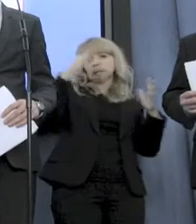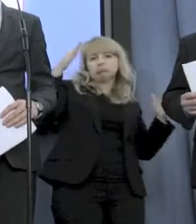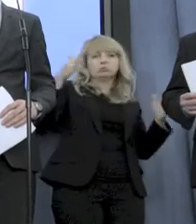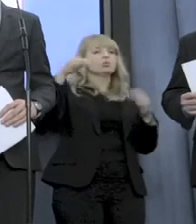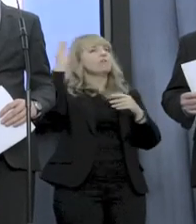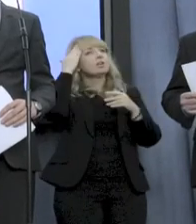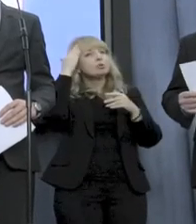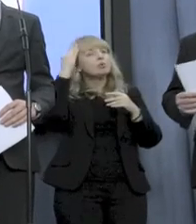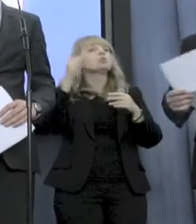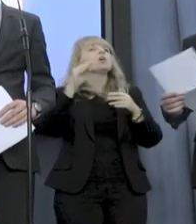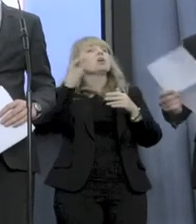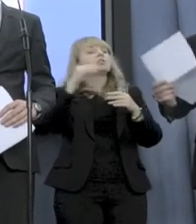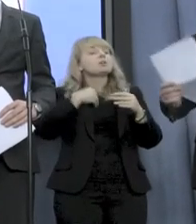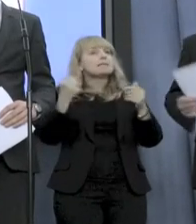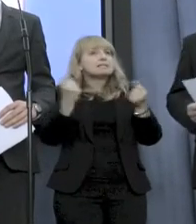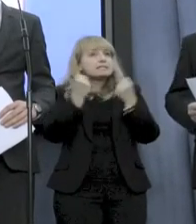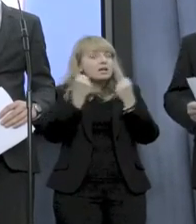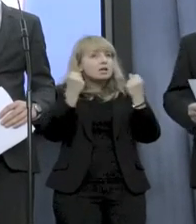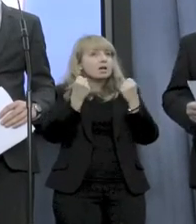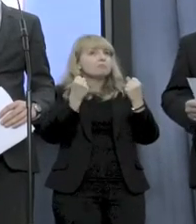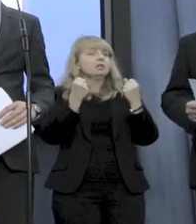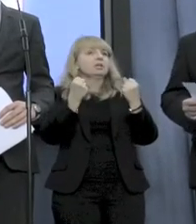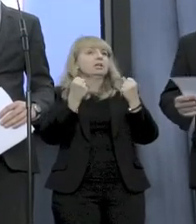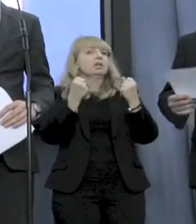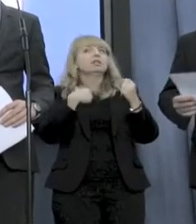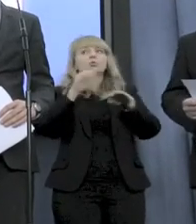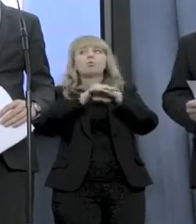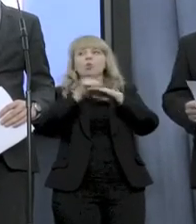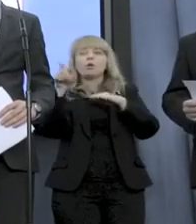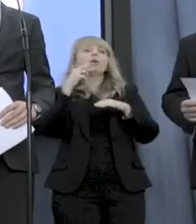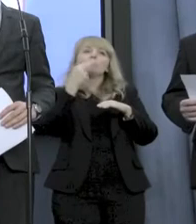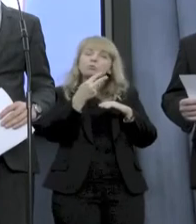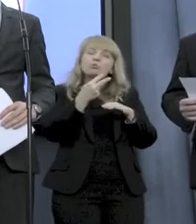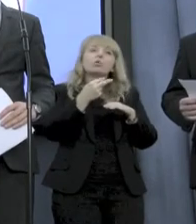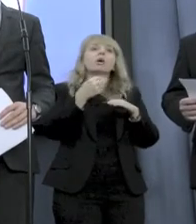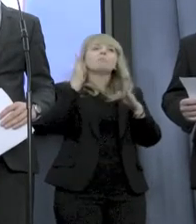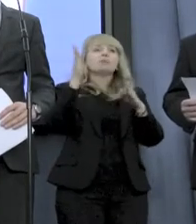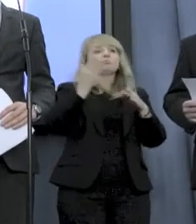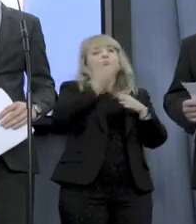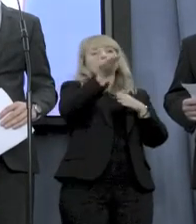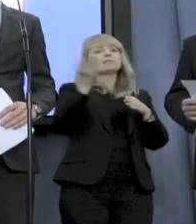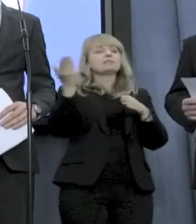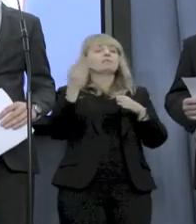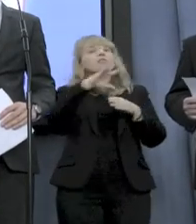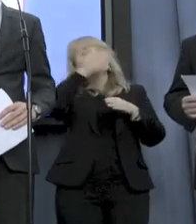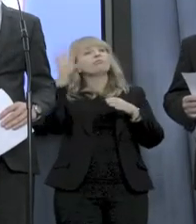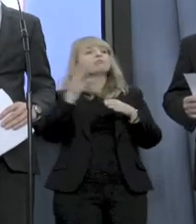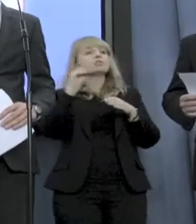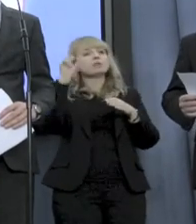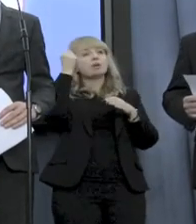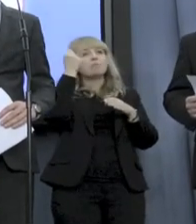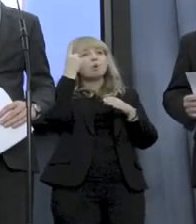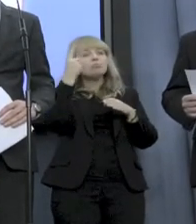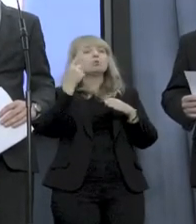na ten temat i będziemy się starali, tak jak tu kolega Michał Kabaciński już wspomniał, przedstawić te wszystkie